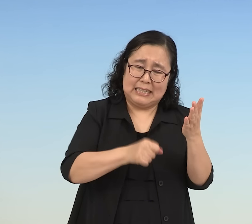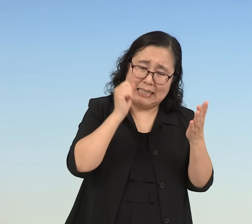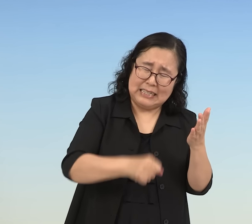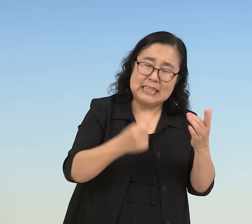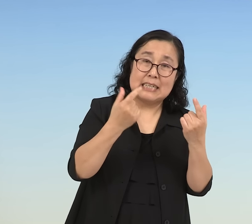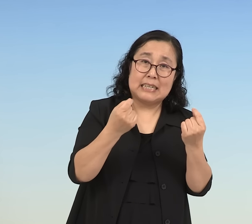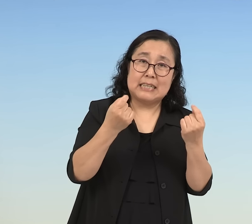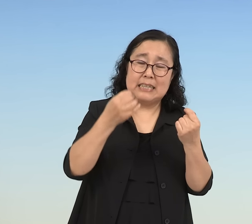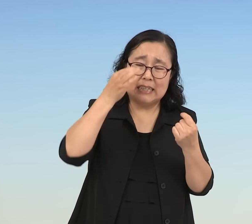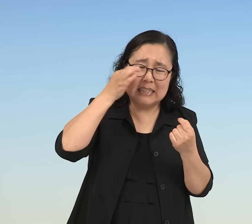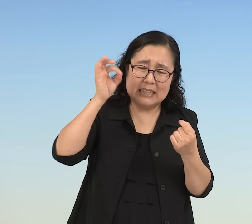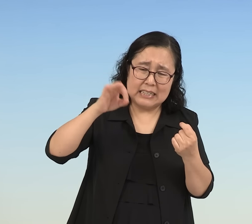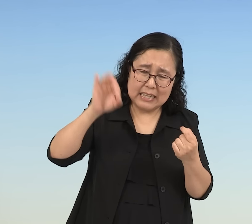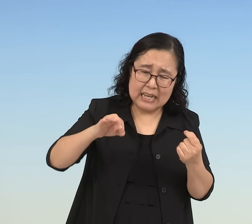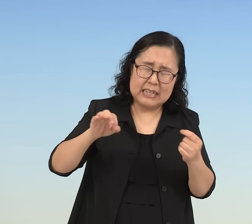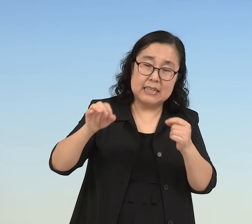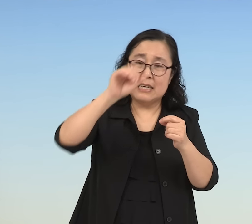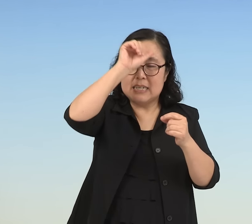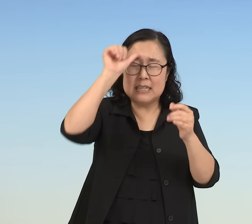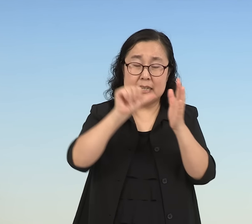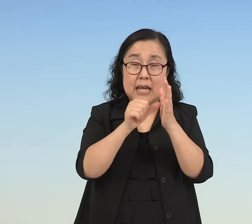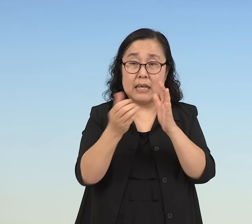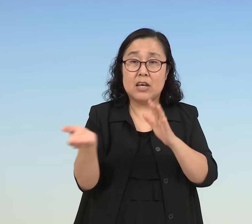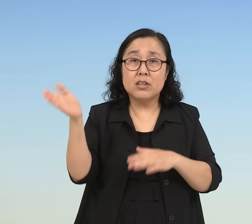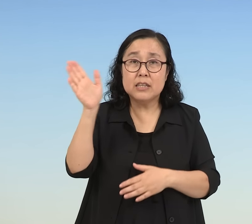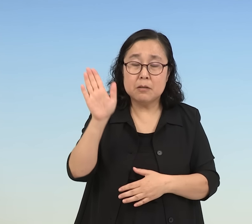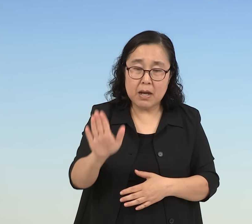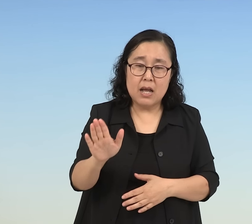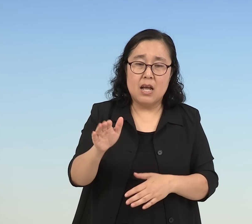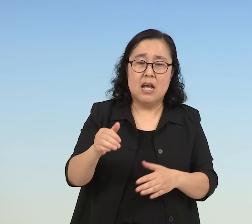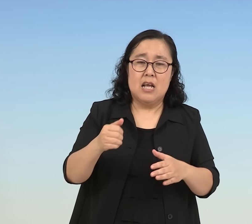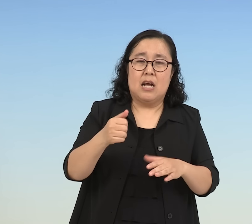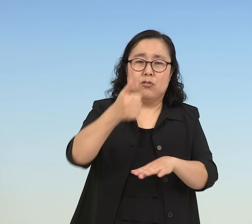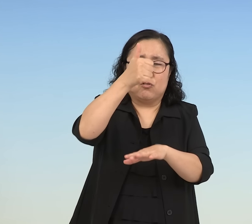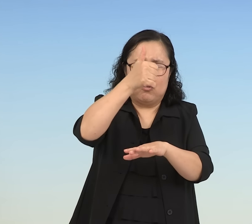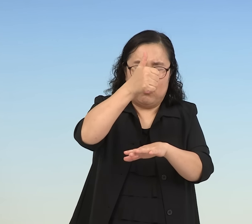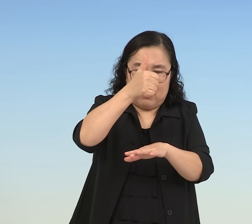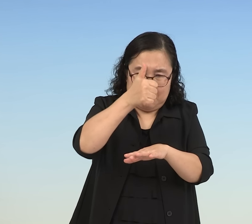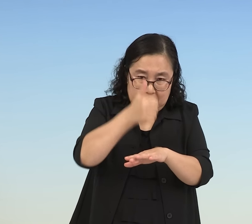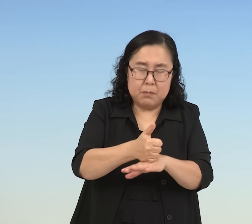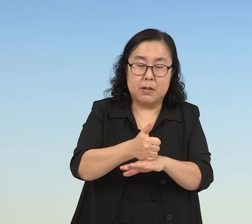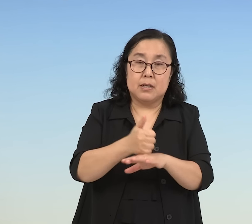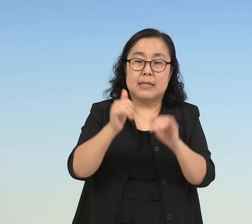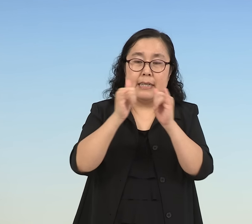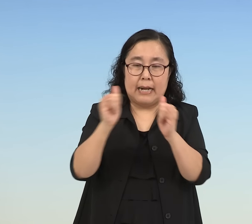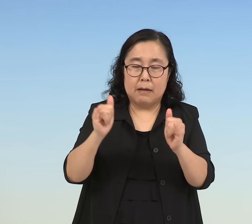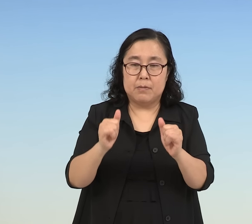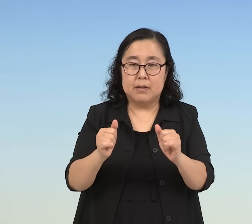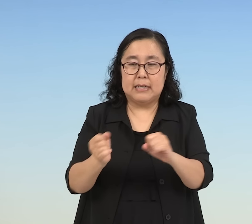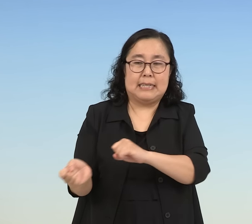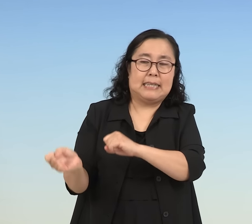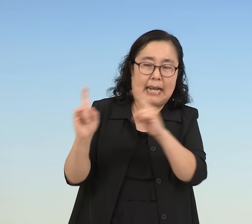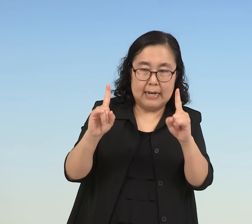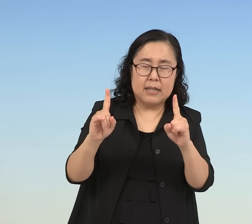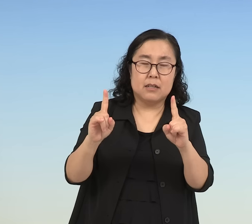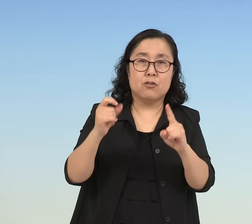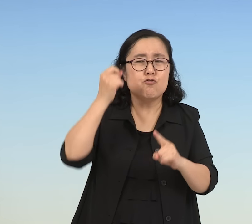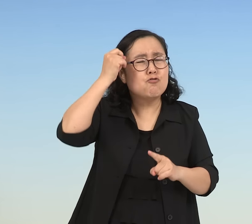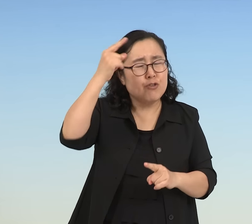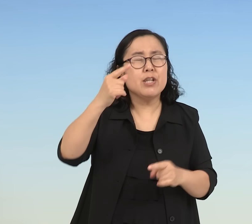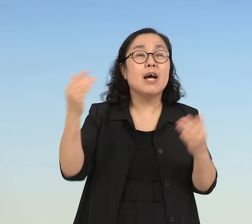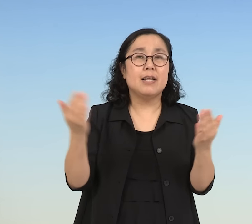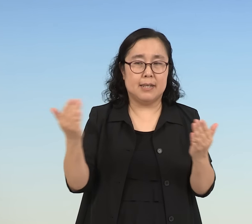인생을 살았지만 그는 결정적인 위기가 올 때 사람을 살려내는 망치같은 가치 있는 사명을 가졌고